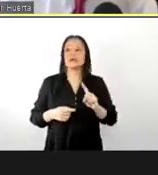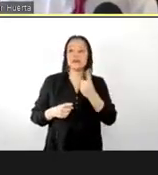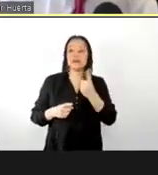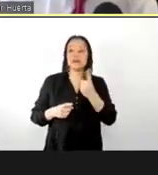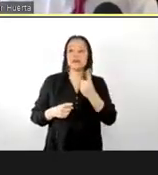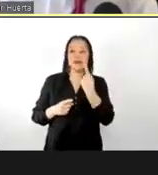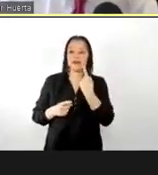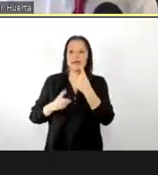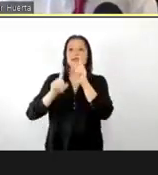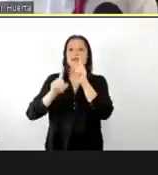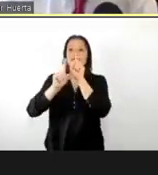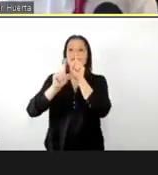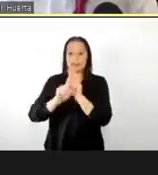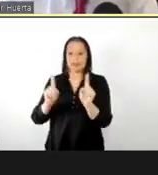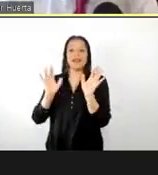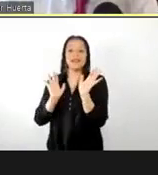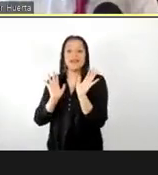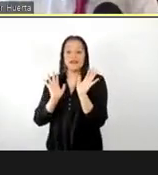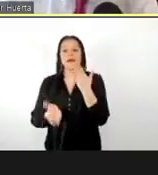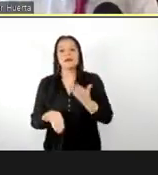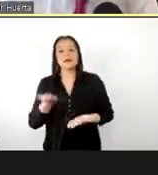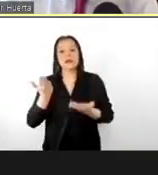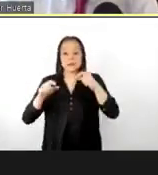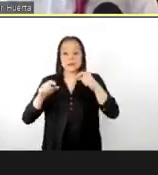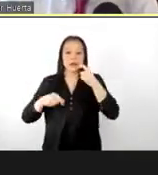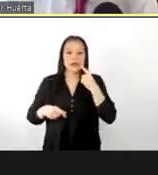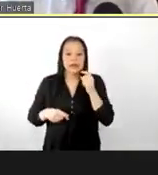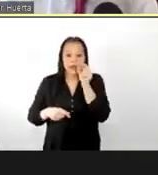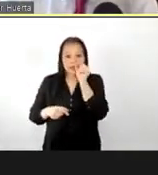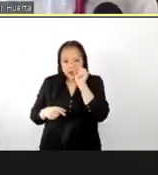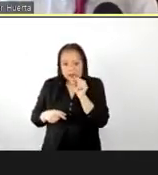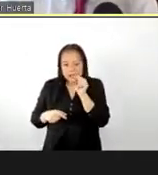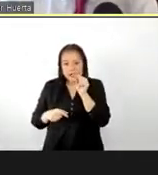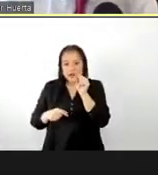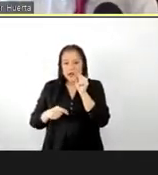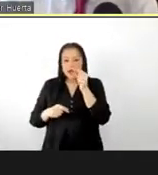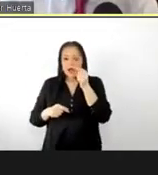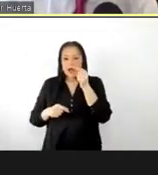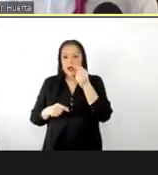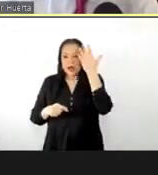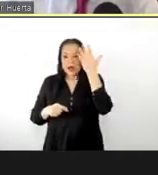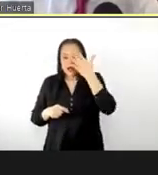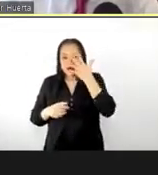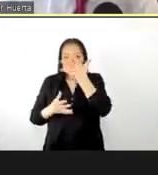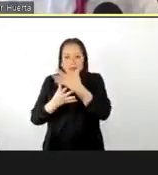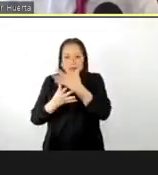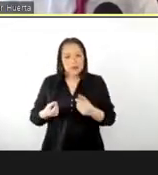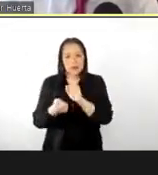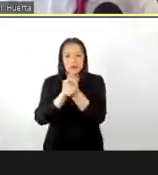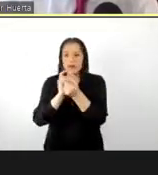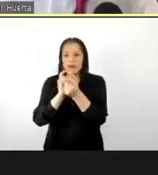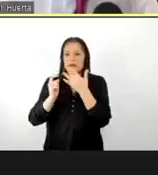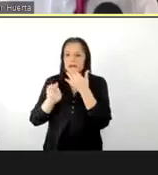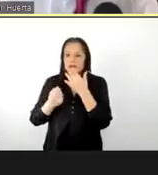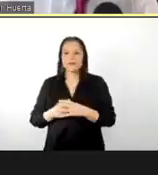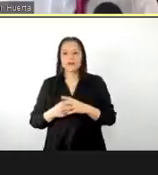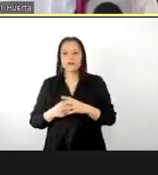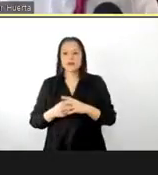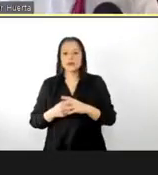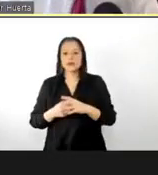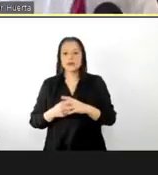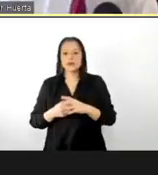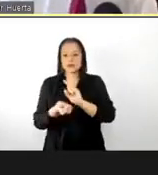diferente. Como les dije, de repente acá, en este pedacito, al desaparecer este negrito de acá, y entonces al